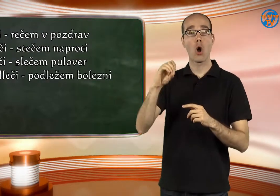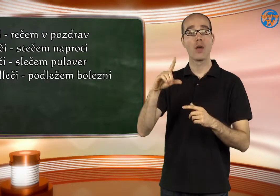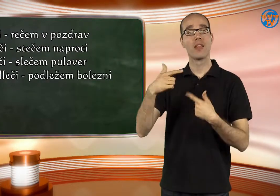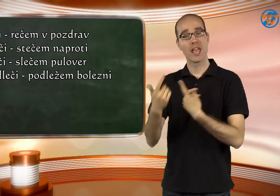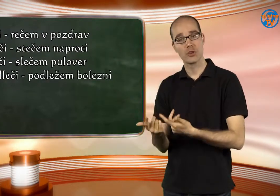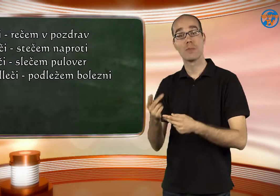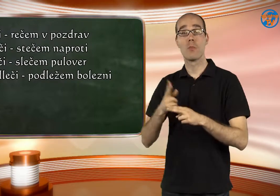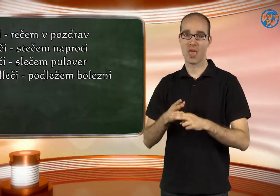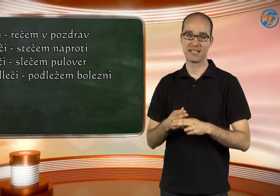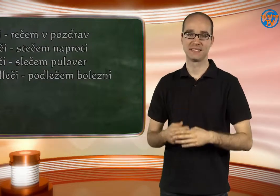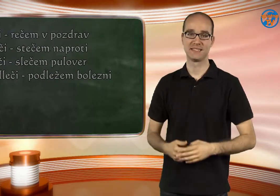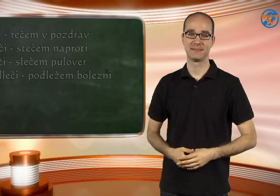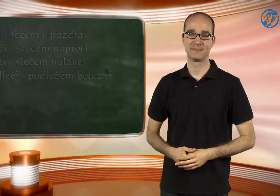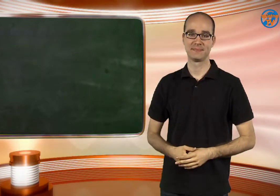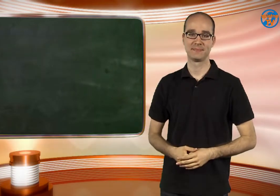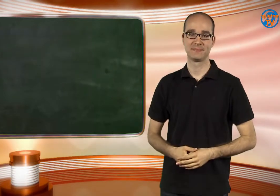podležem bolezni.